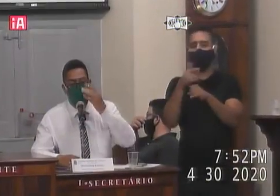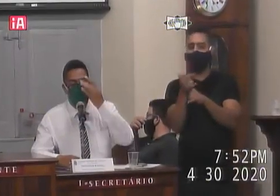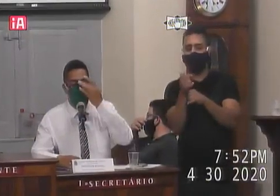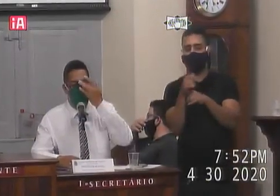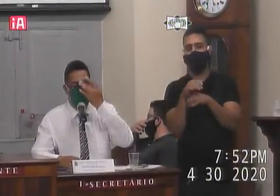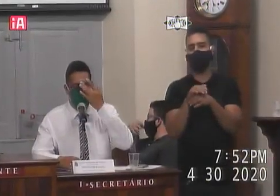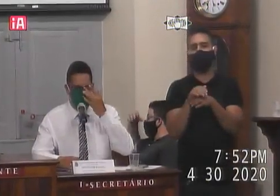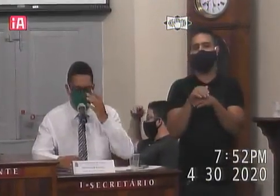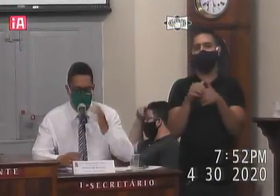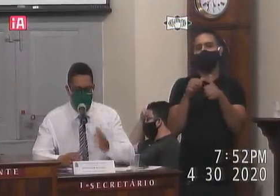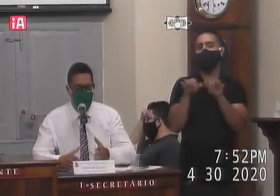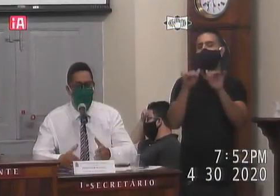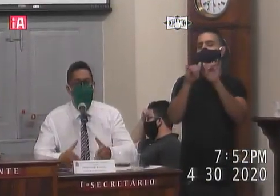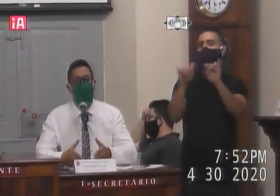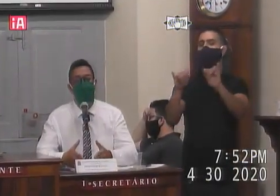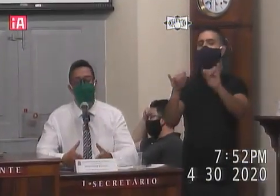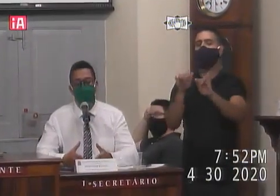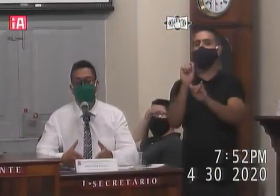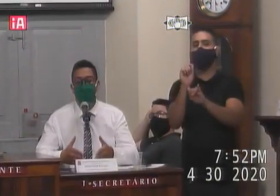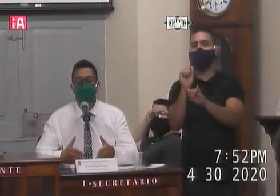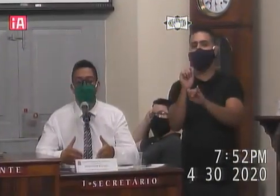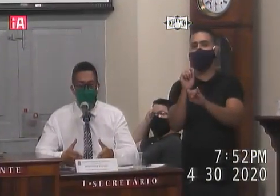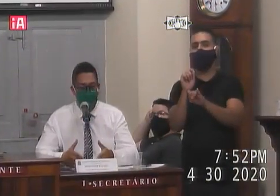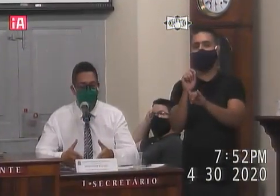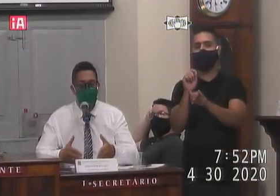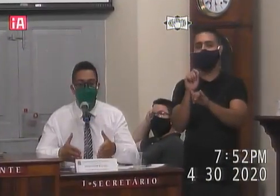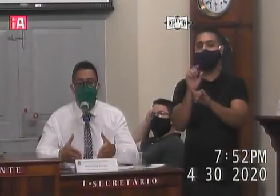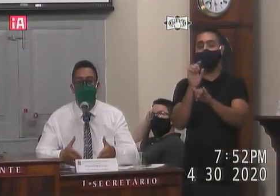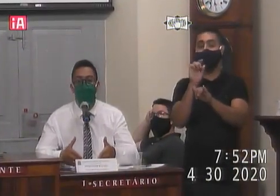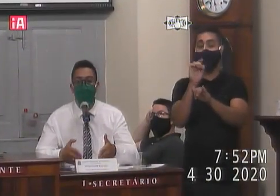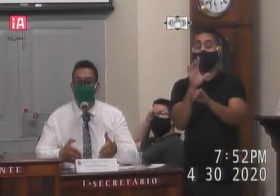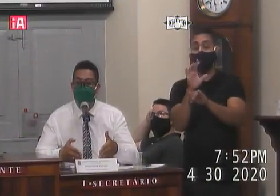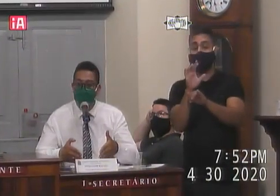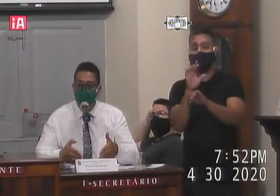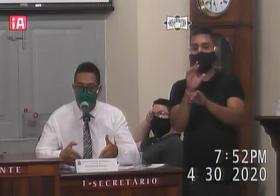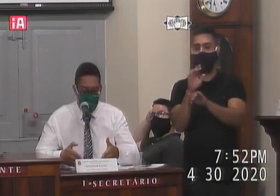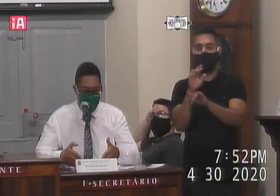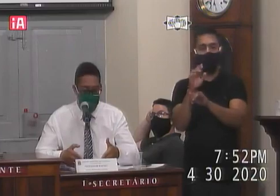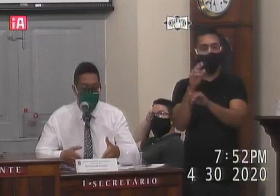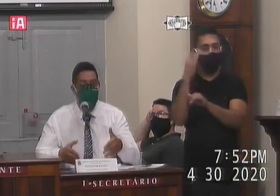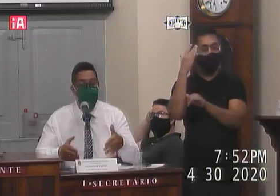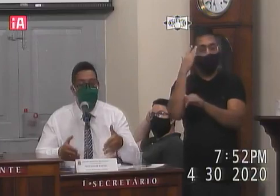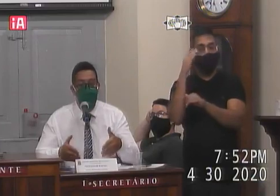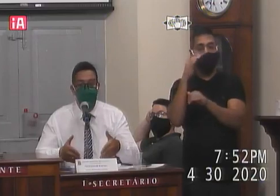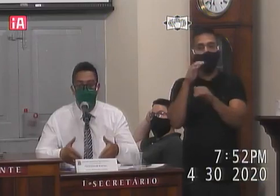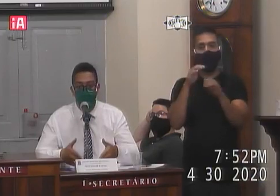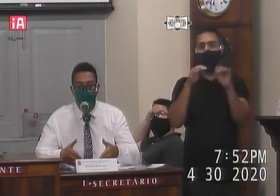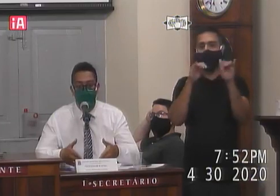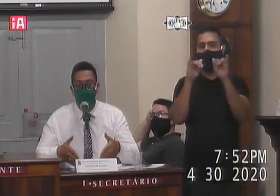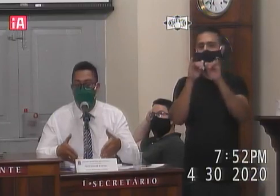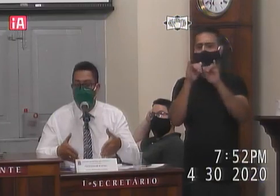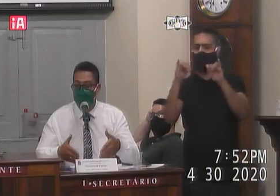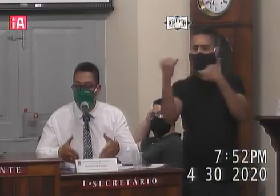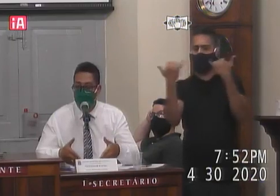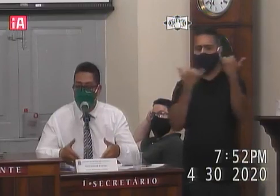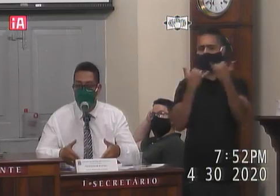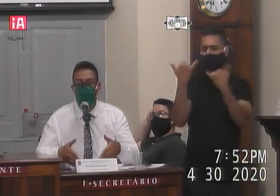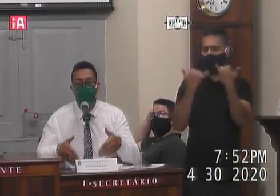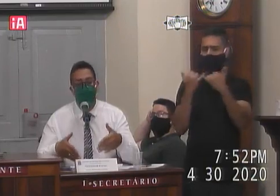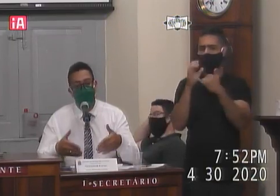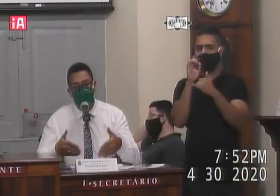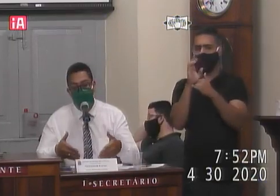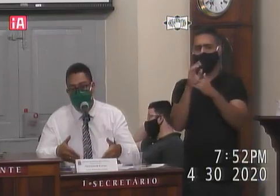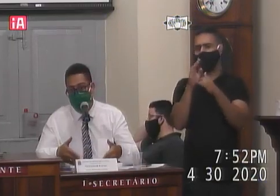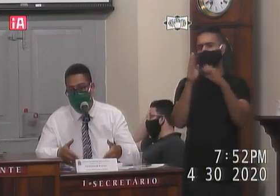que fique a orientação que guiem-se somente pelos canais oficiais. Seguir por